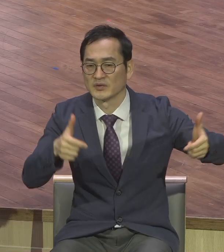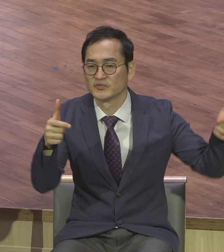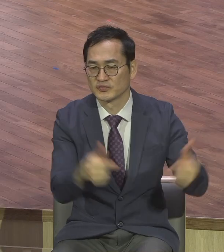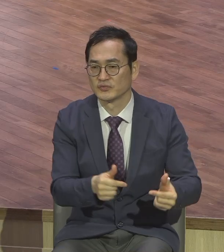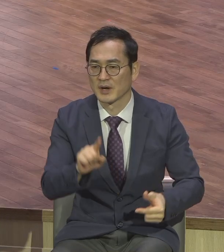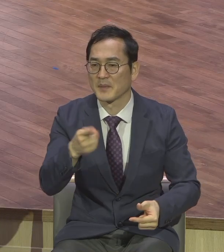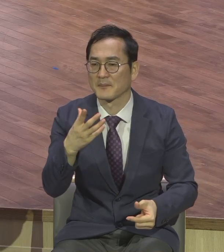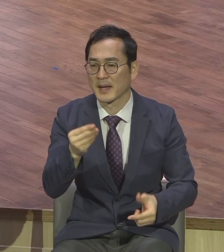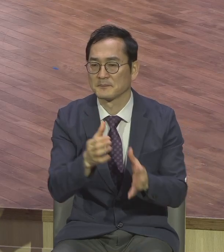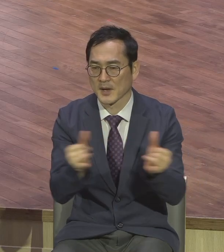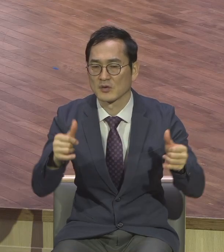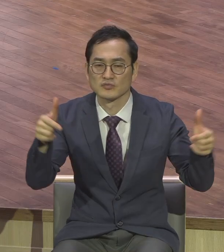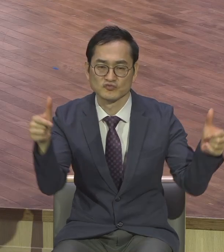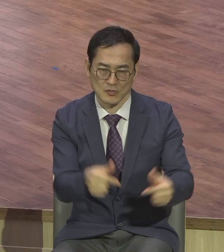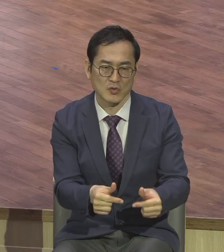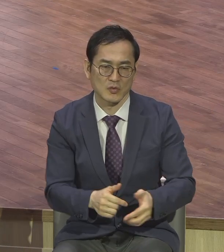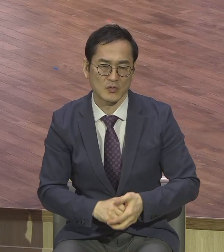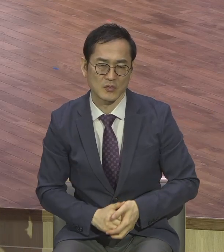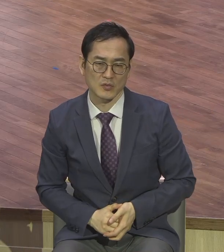감소됐어요. 100만 명.